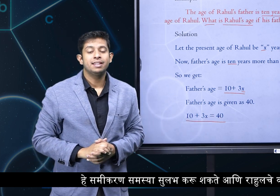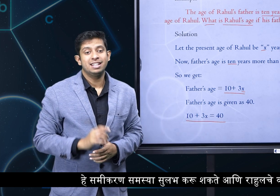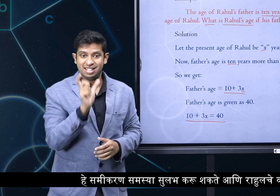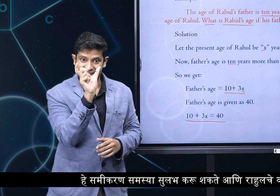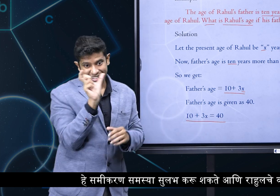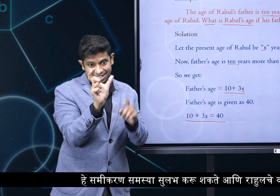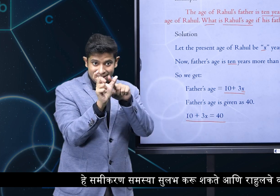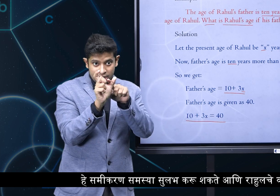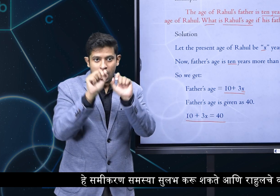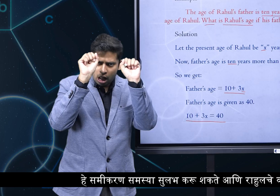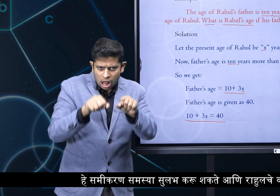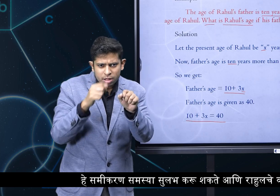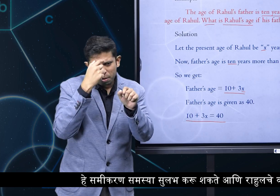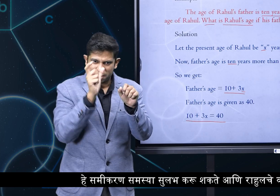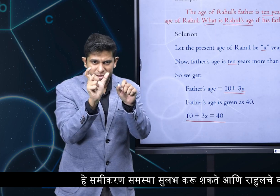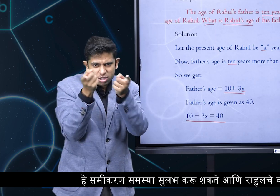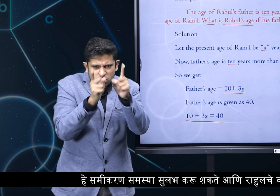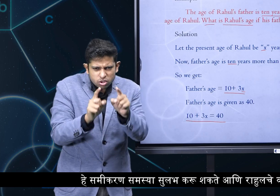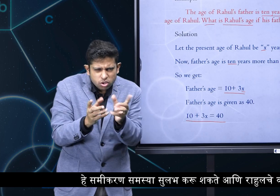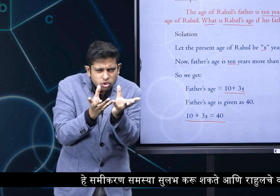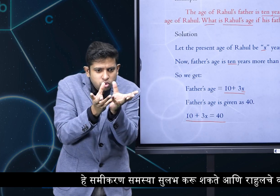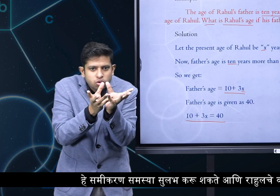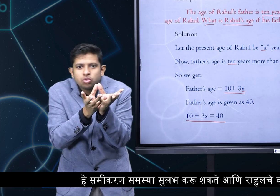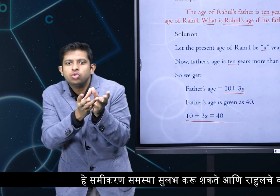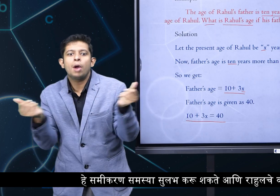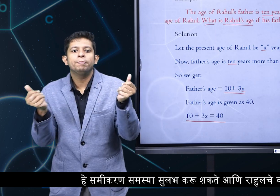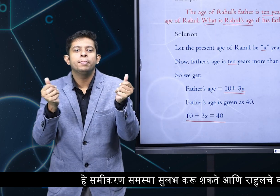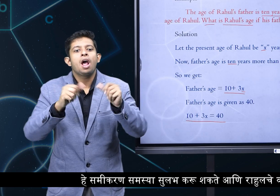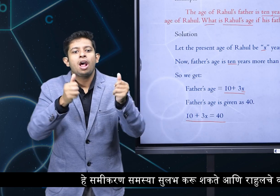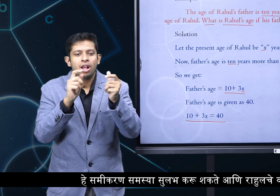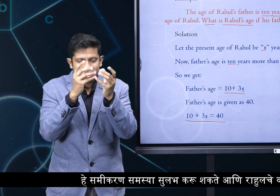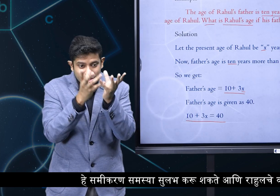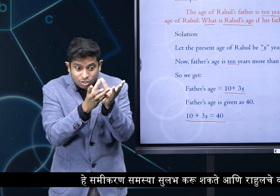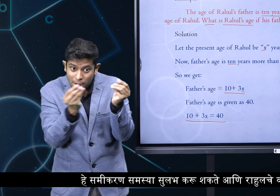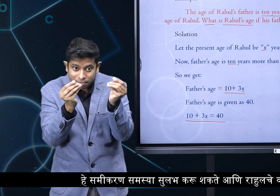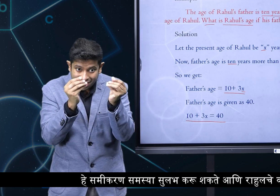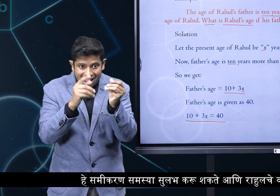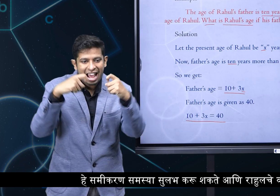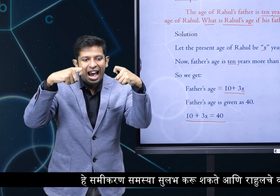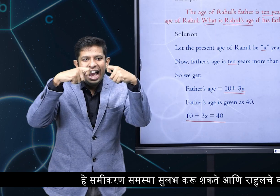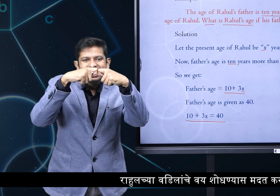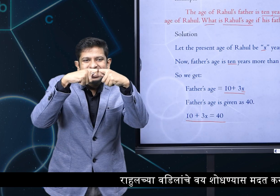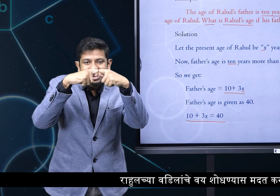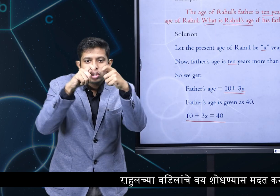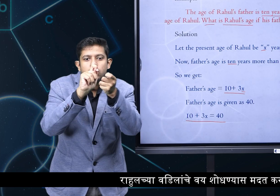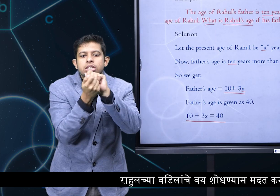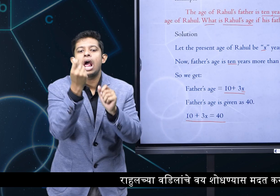हे समीकरण समस्या सुलभ करू शकते आणि राहुलचे वय x ऐवजी बदलून राहुलच्या वडिलांचे